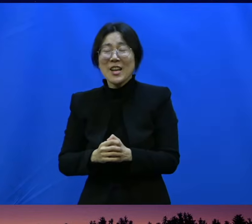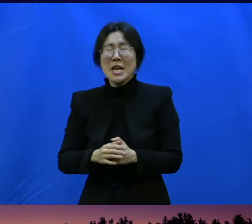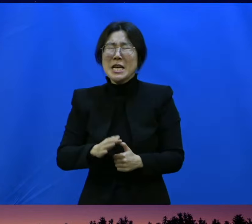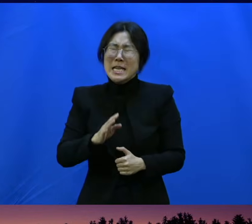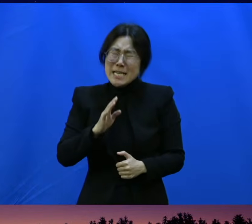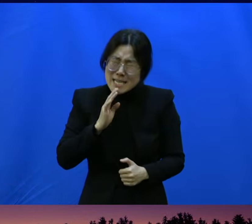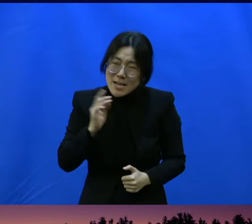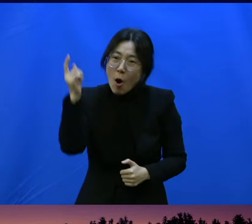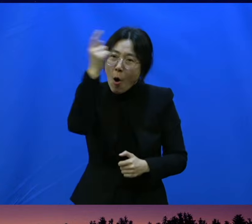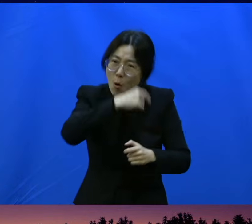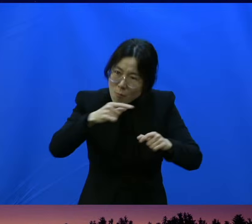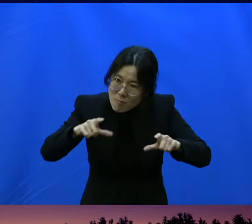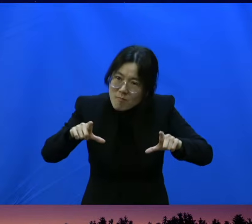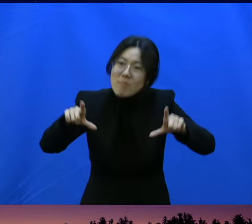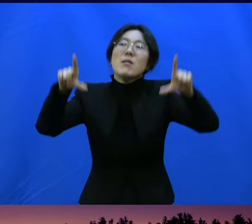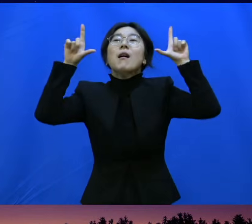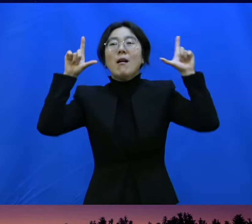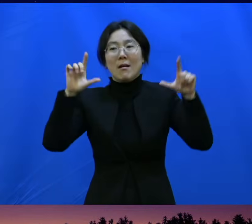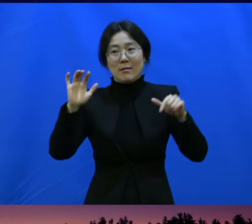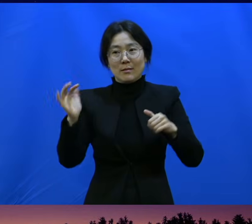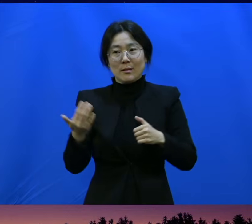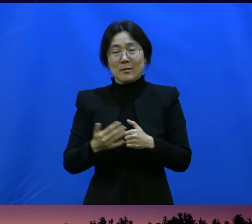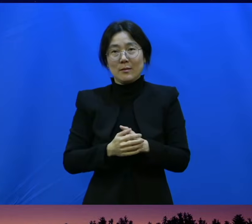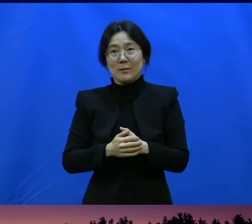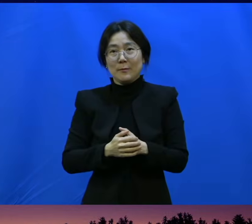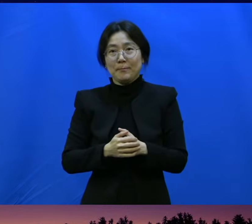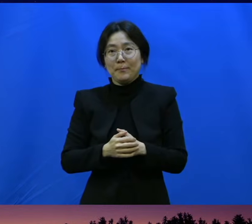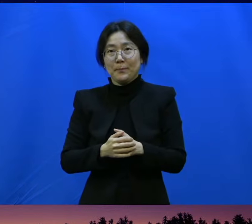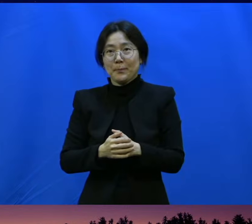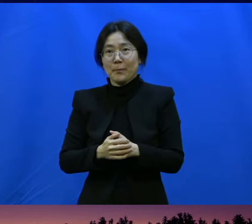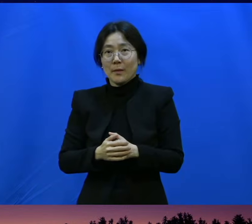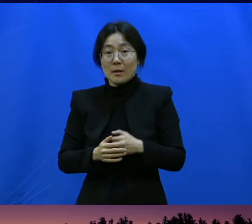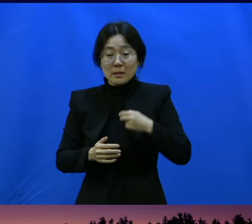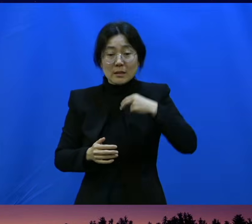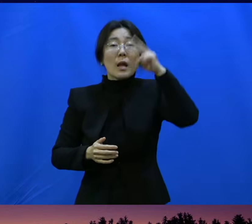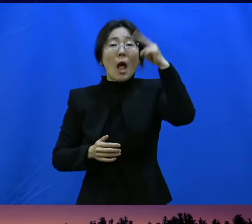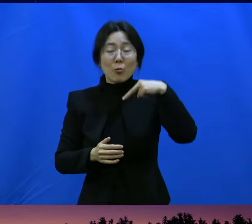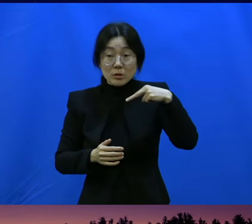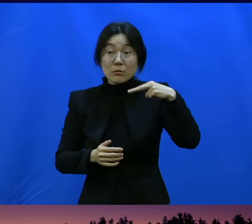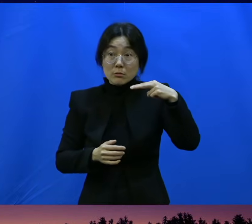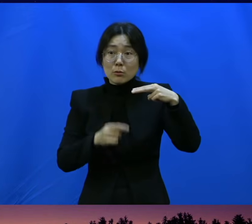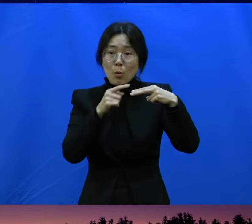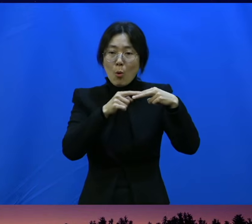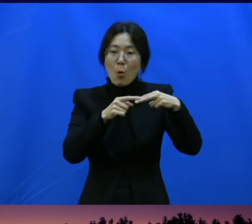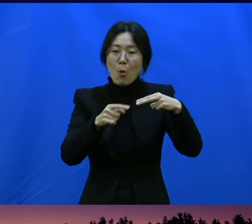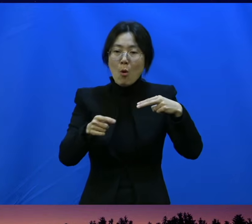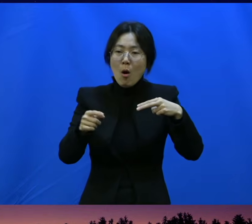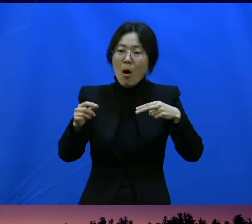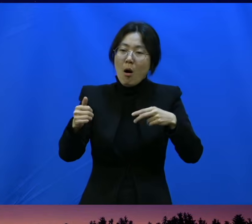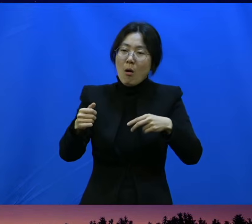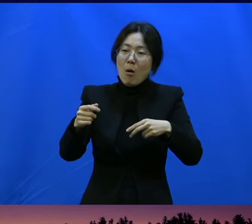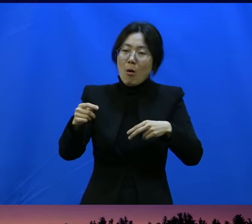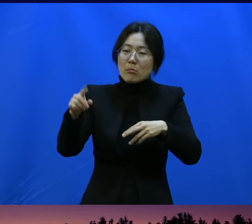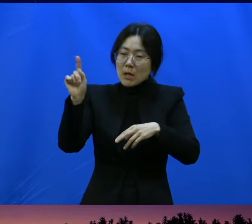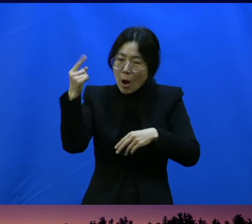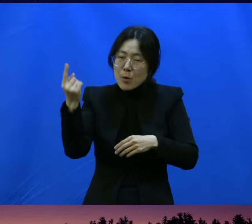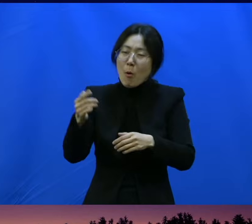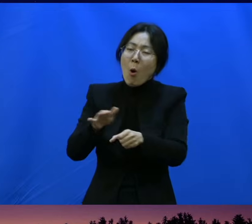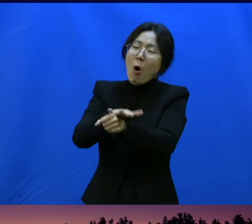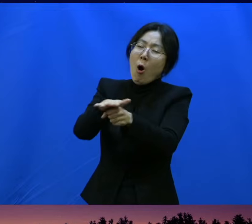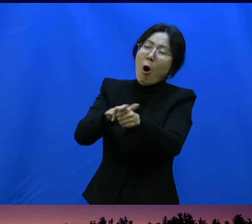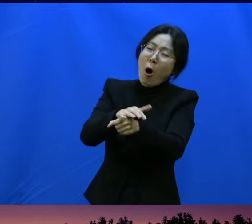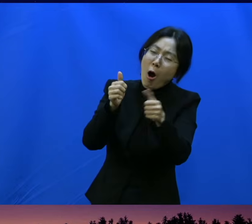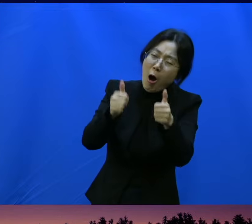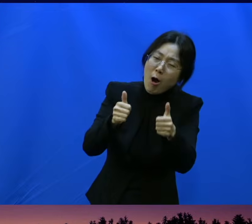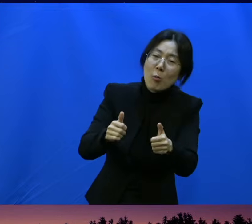다윗은 기부에서 성공의 자리에 올라요. 왕의 칭찬, 왕의 인정, 갑작스러운 대우들, 사람들이 막 둘러싸고